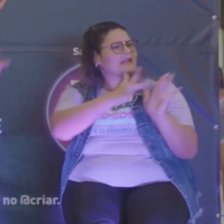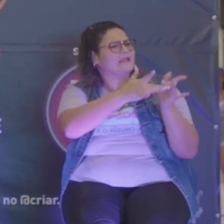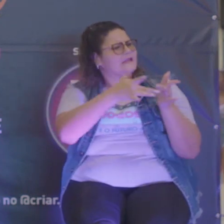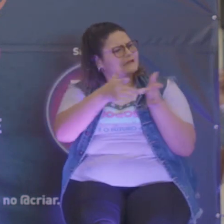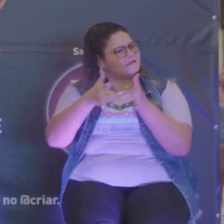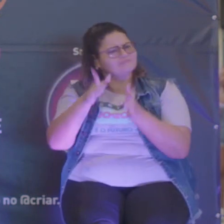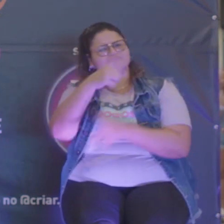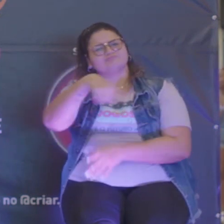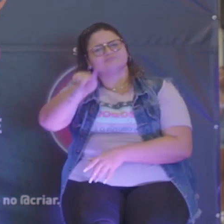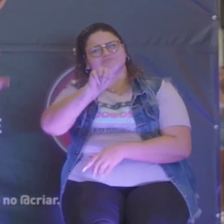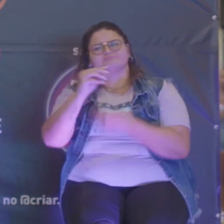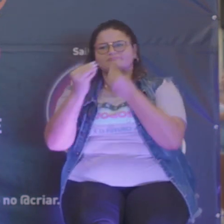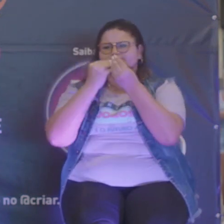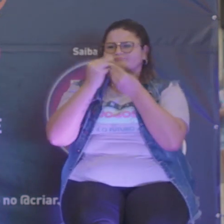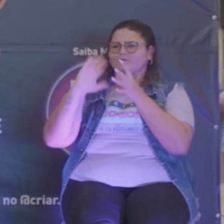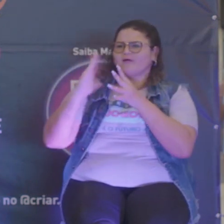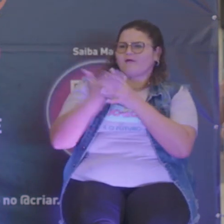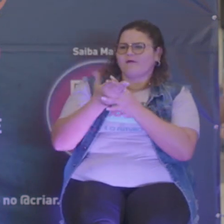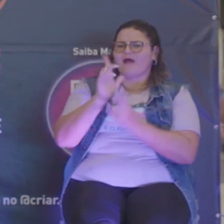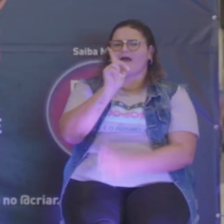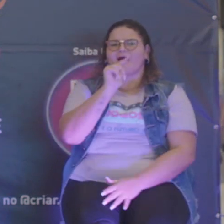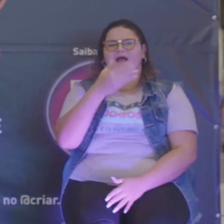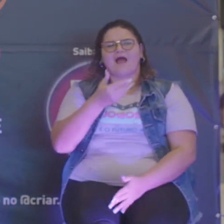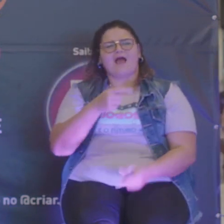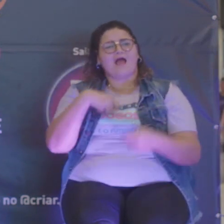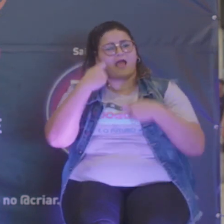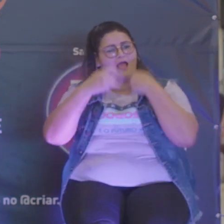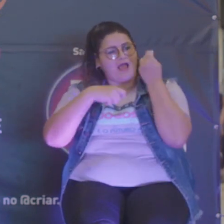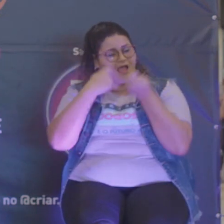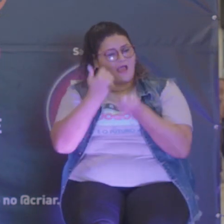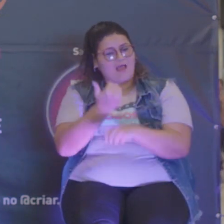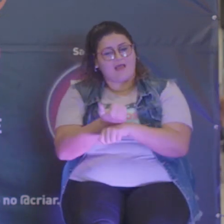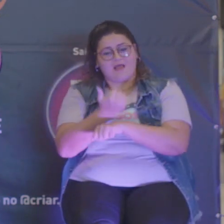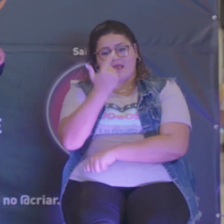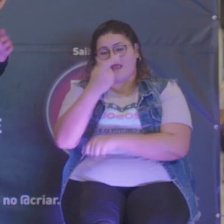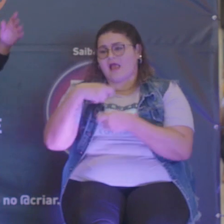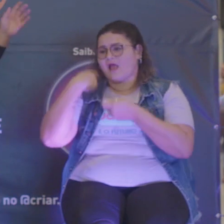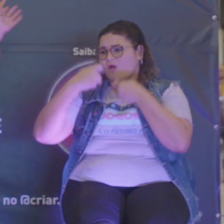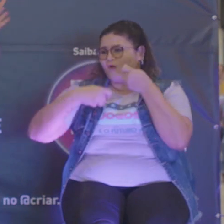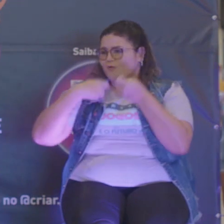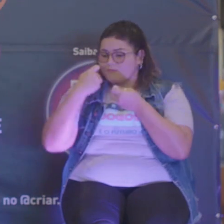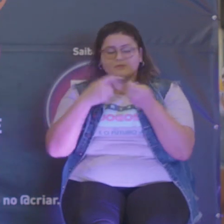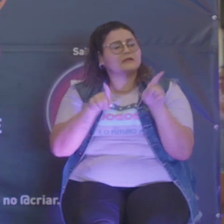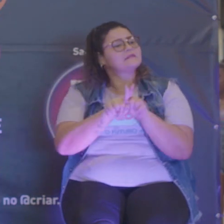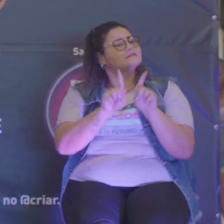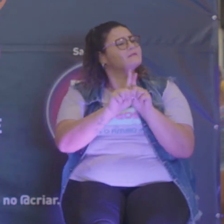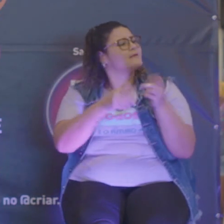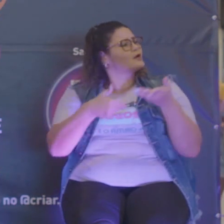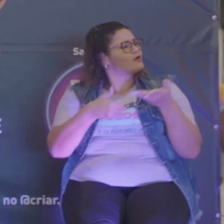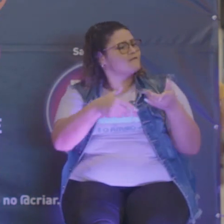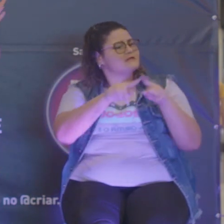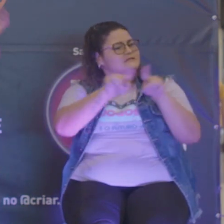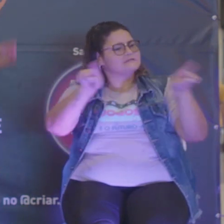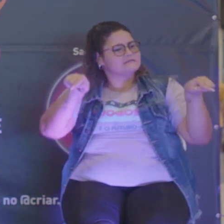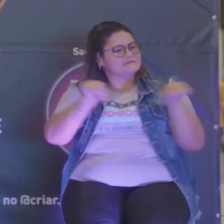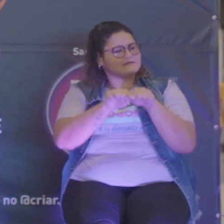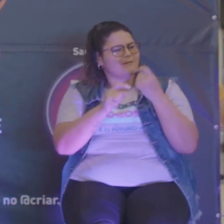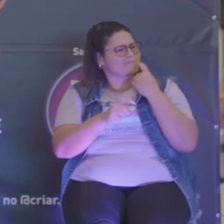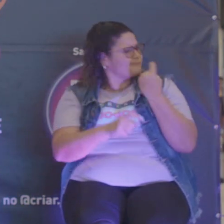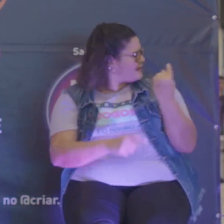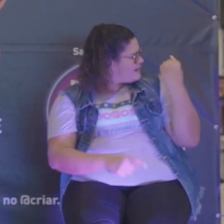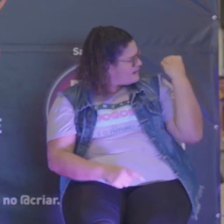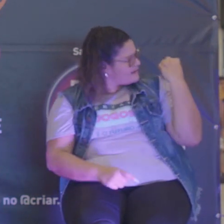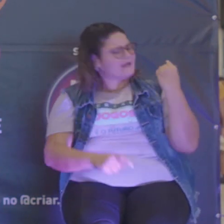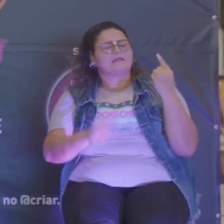que estão aí nesse horáriozinho de almoço, mas também faço um convite de que vocês estejam na nossa sala, logo aqui atrás,